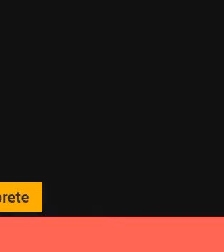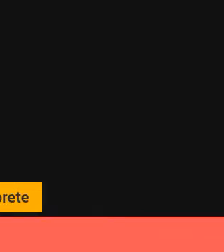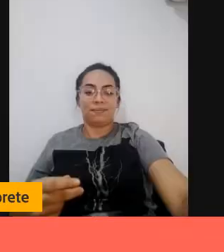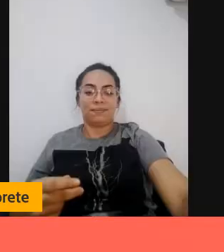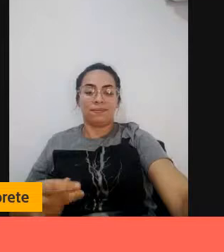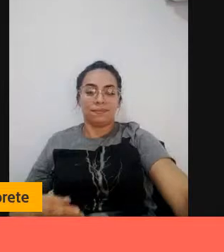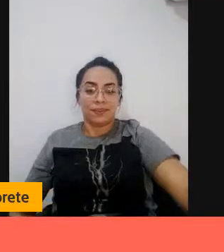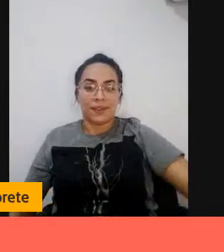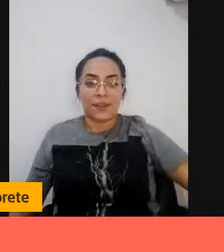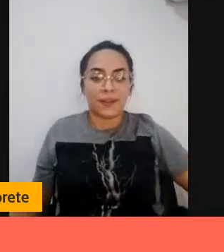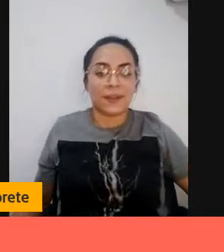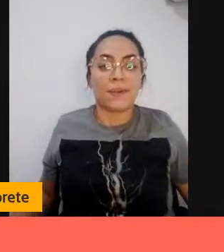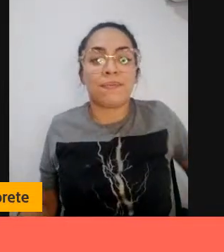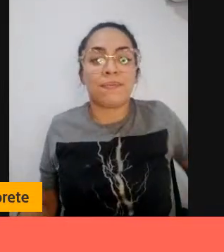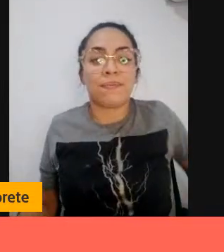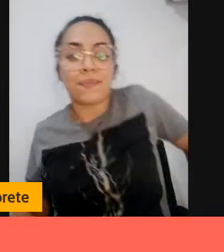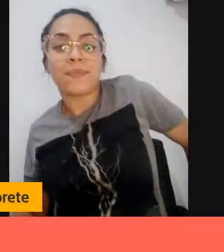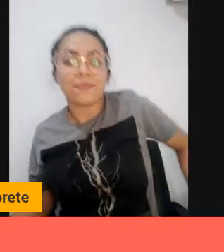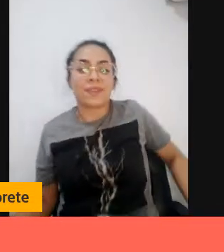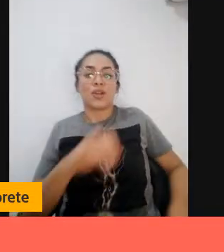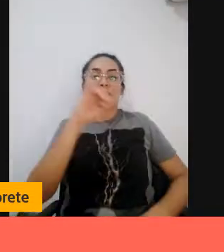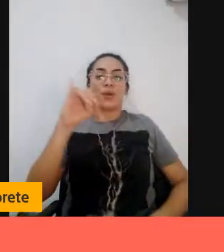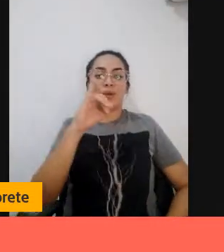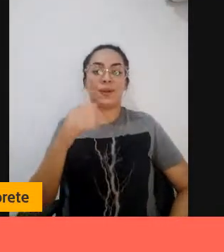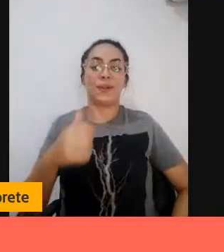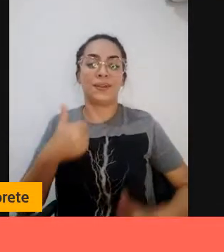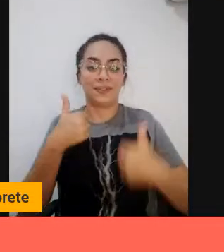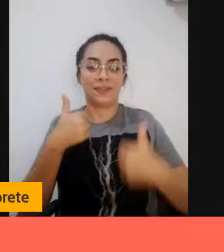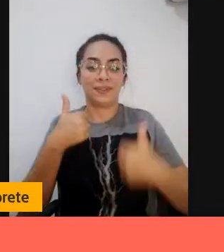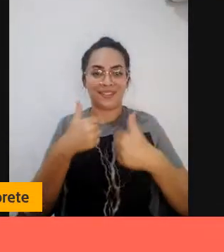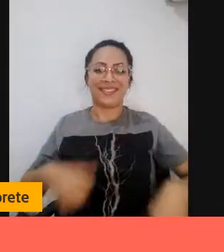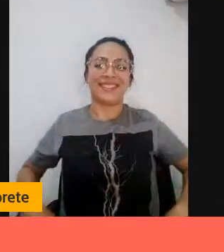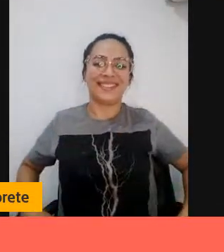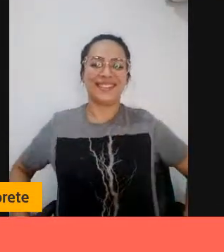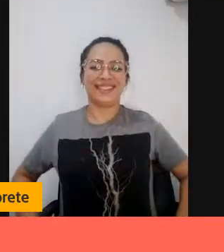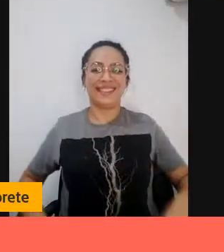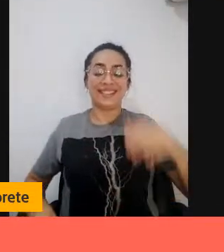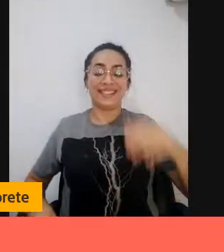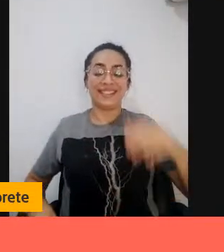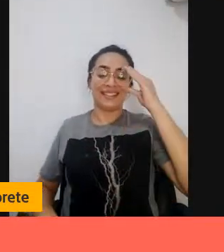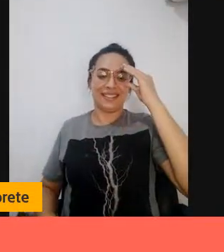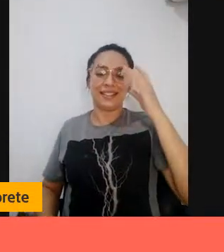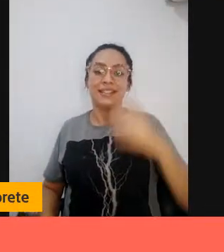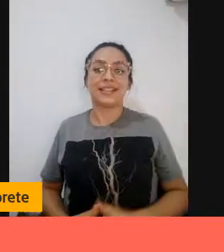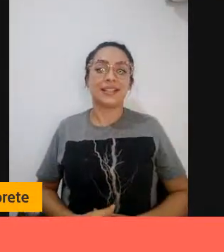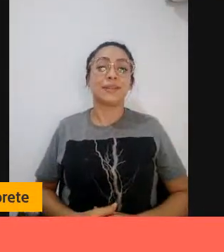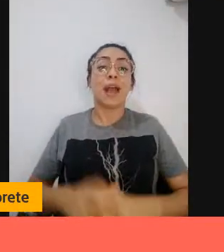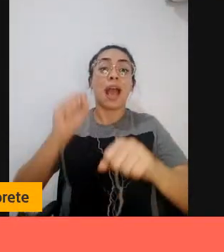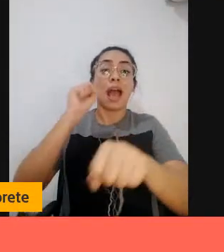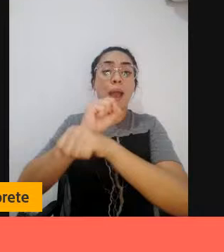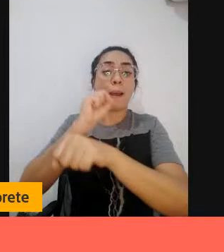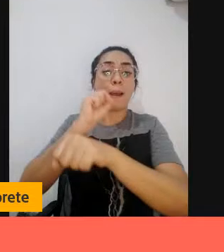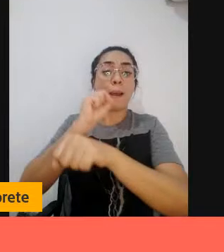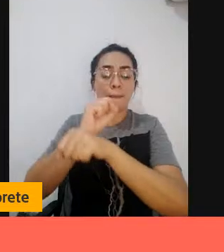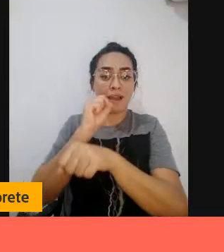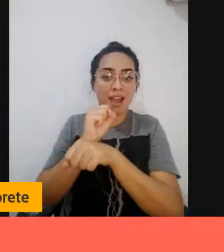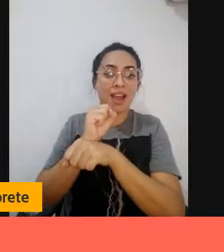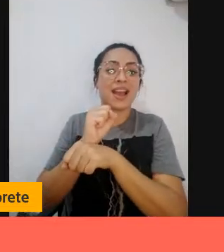Não sei se é Ismênia ou Cássia agora comigo. Quem é? Ismênia. Ó, peraí que eu vou agora